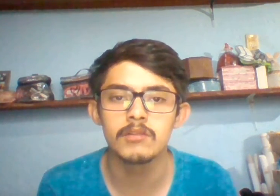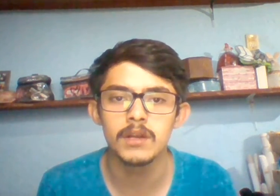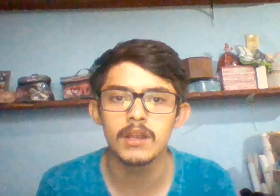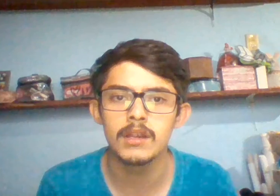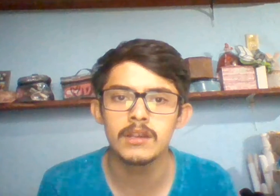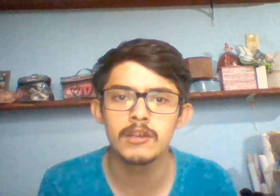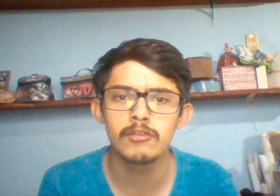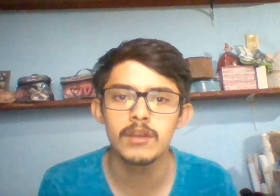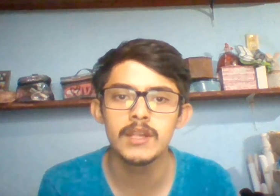curva